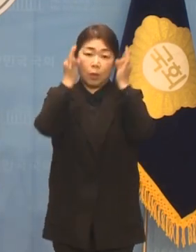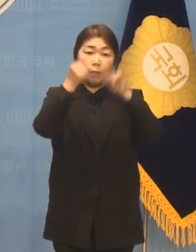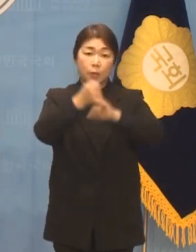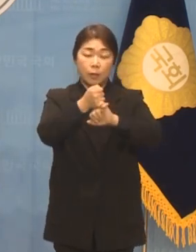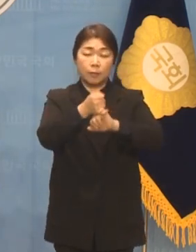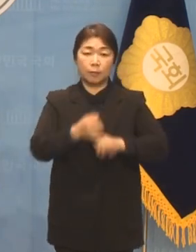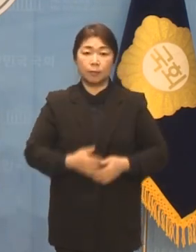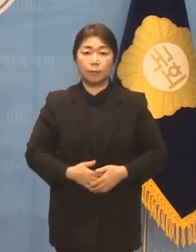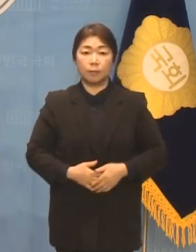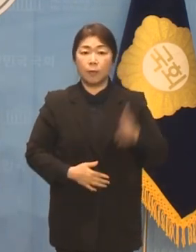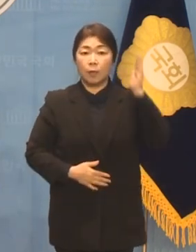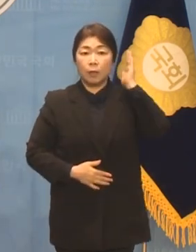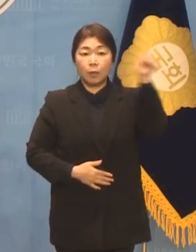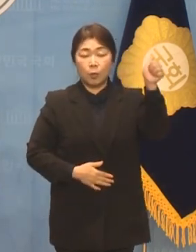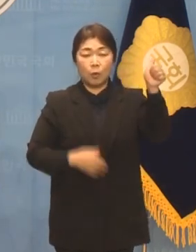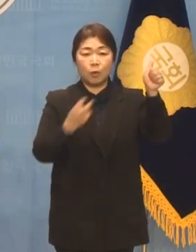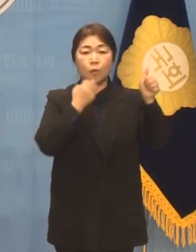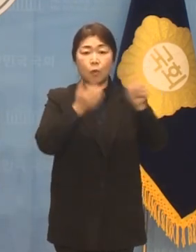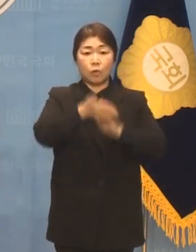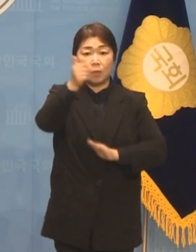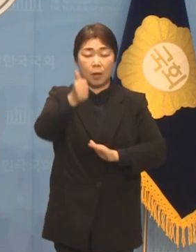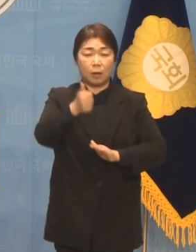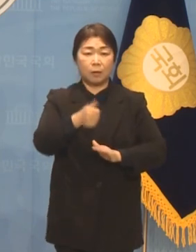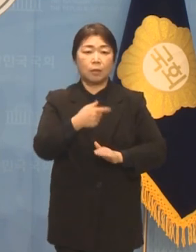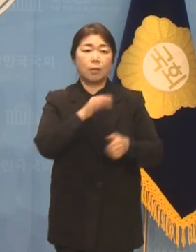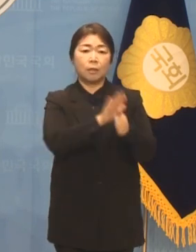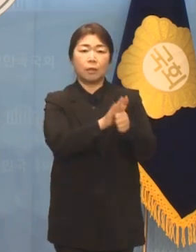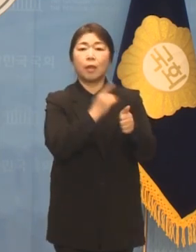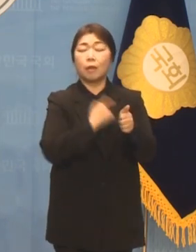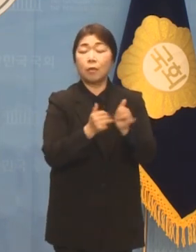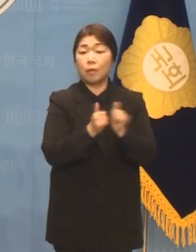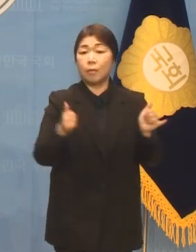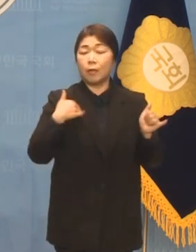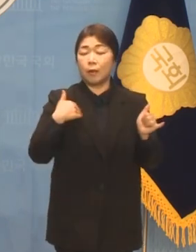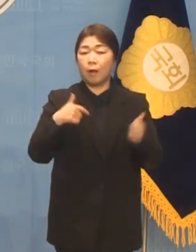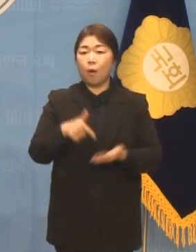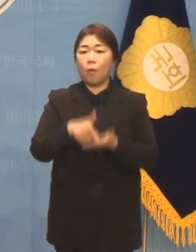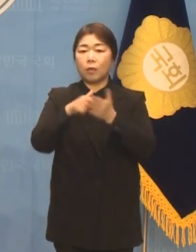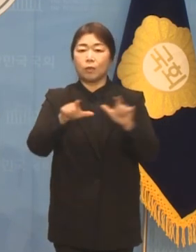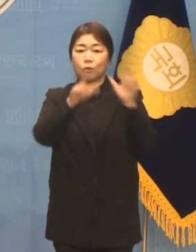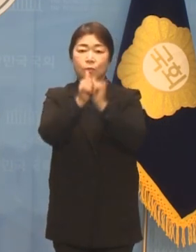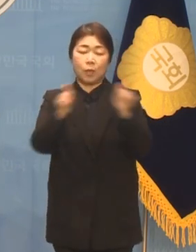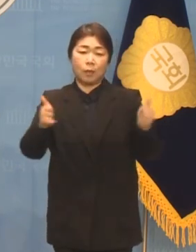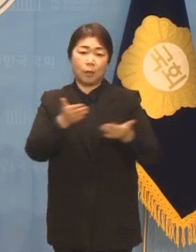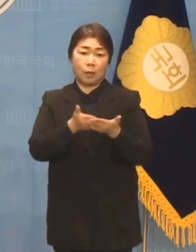대통령과 서울시장을 만든 대변인, 이제 광진구민의 든든한 대변인이 되겠습니다.